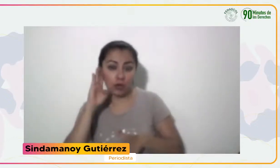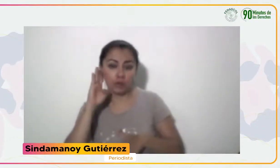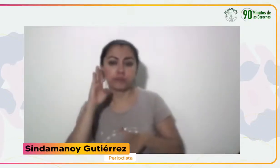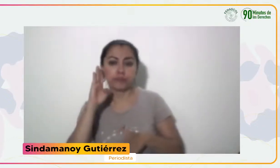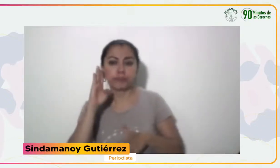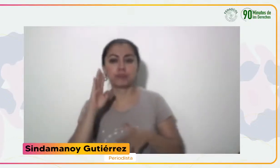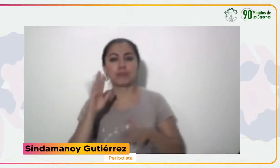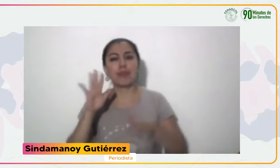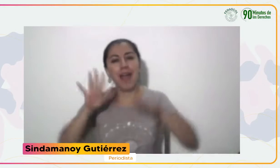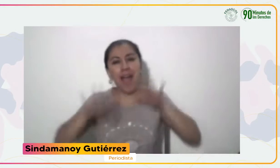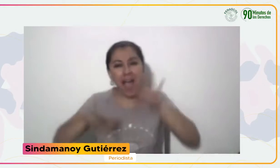redes,